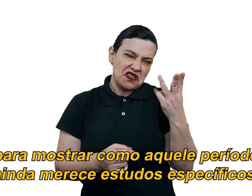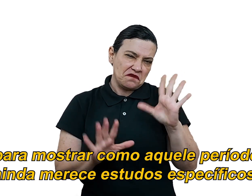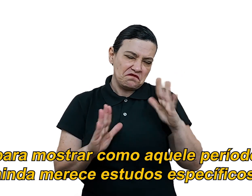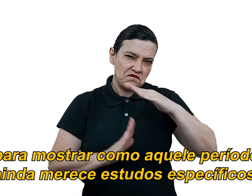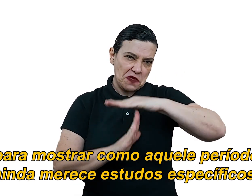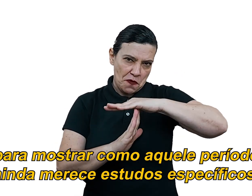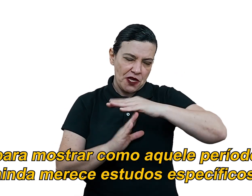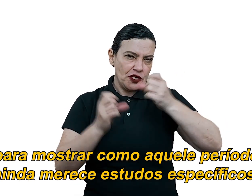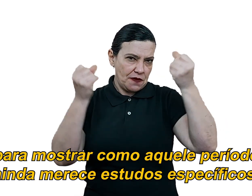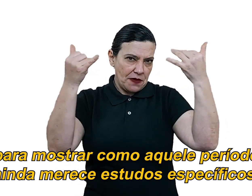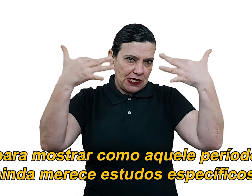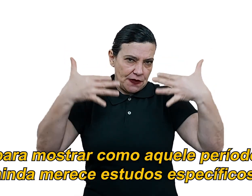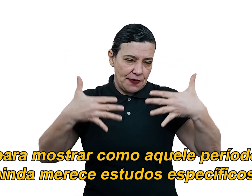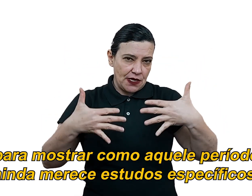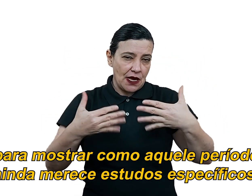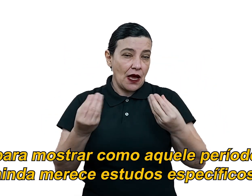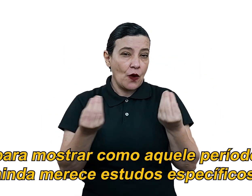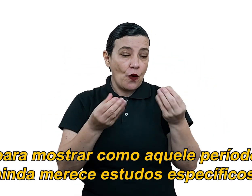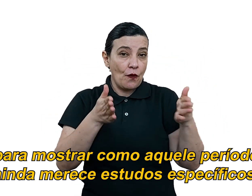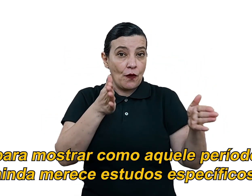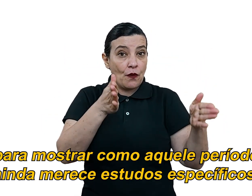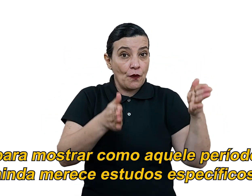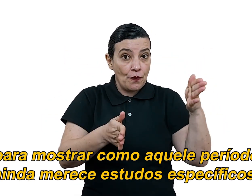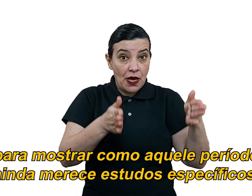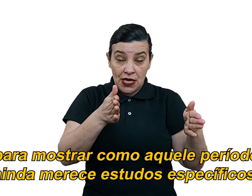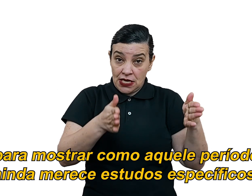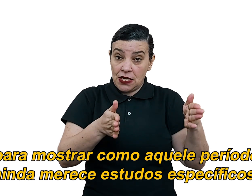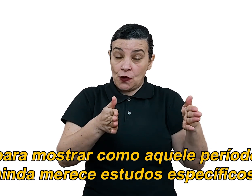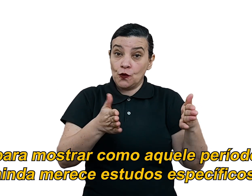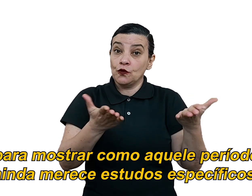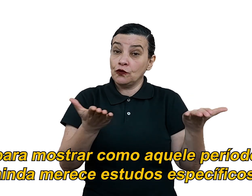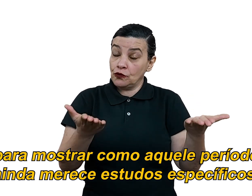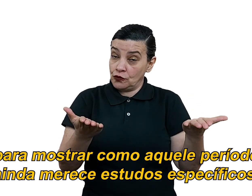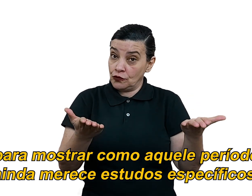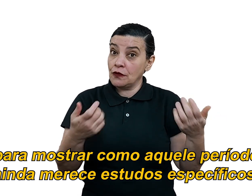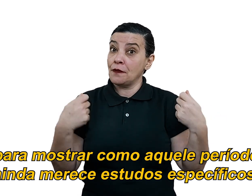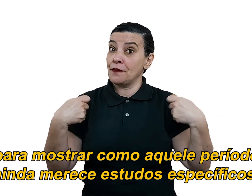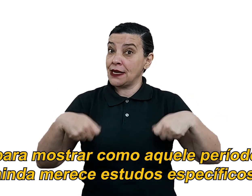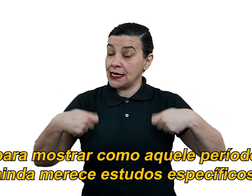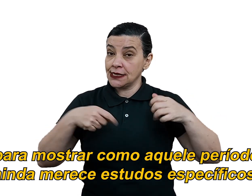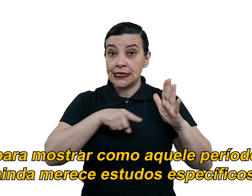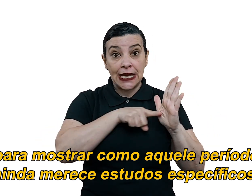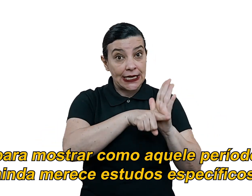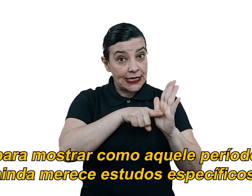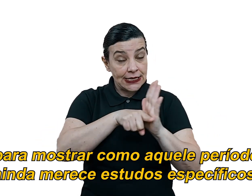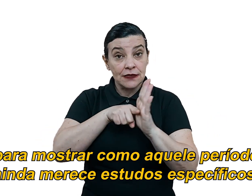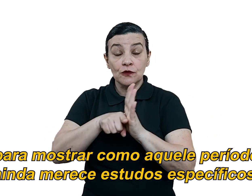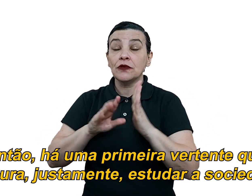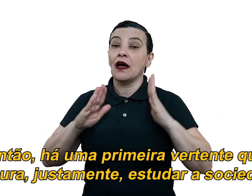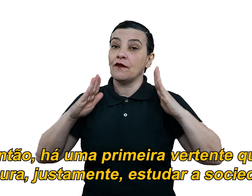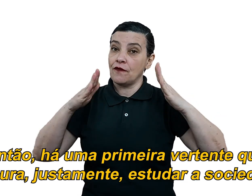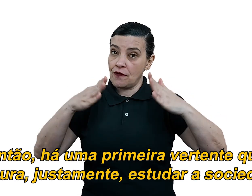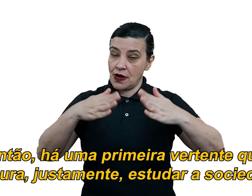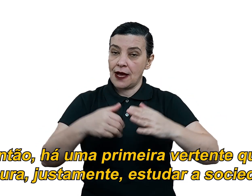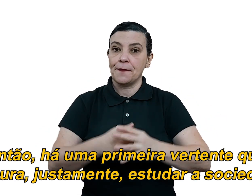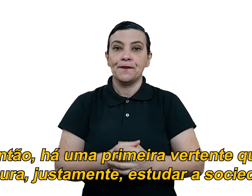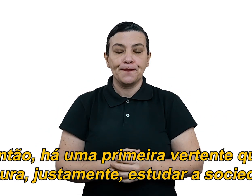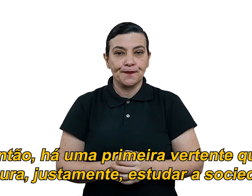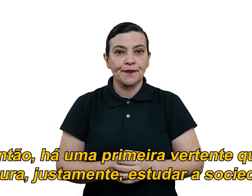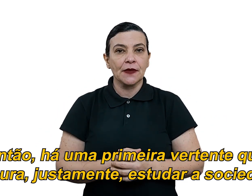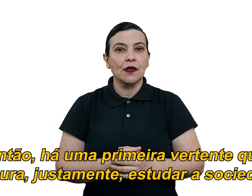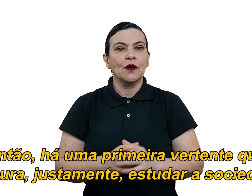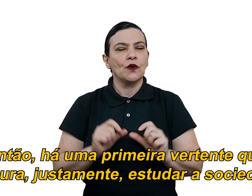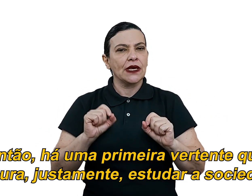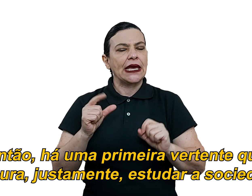mostrar como aquele período ainda merece estudos específicos. Bom, então, há